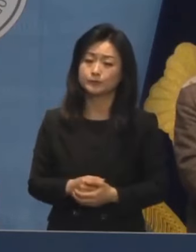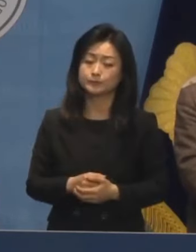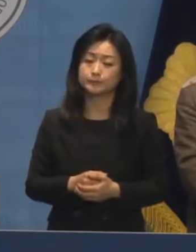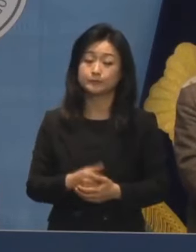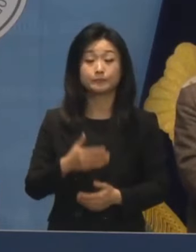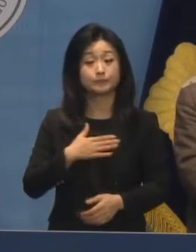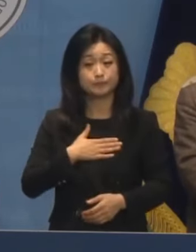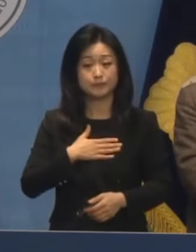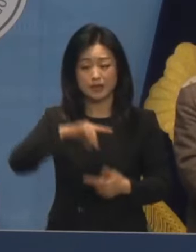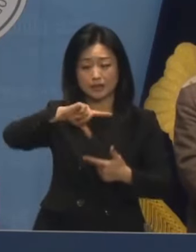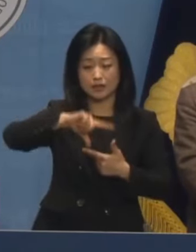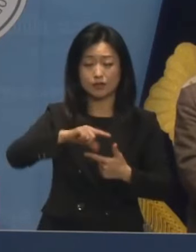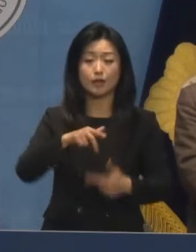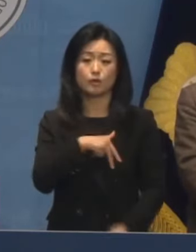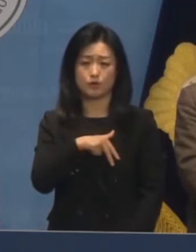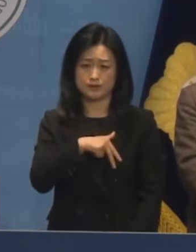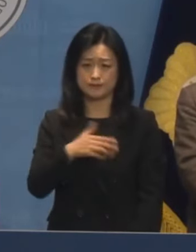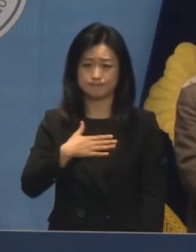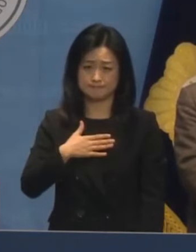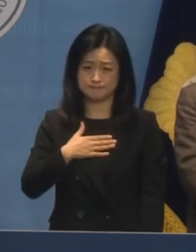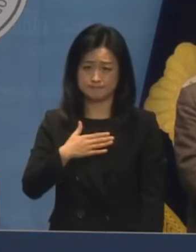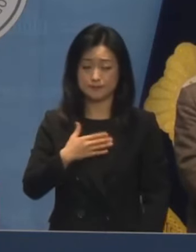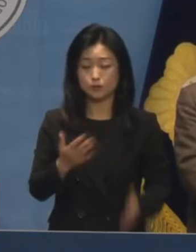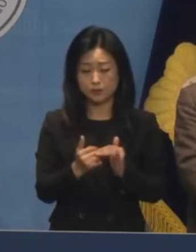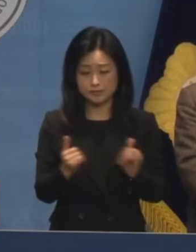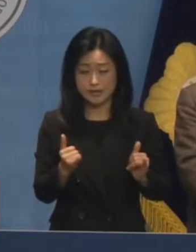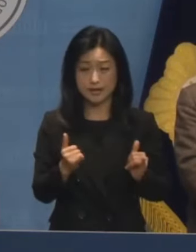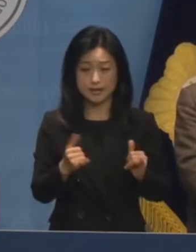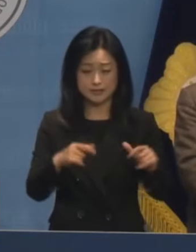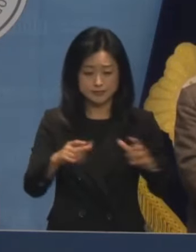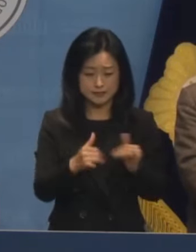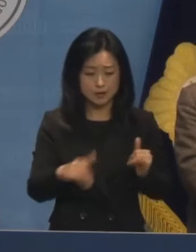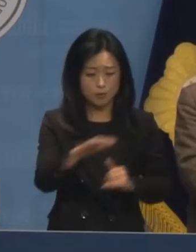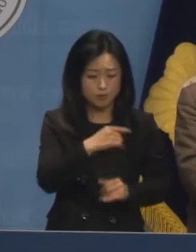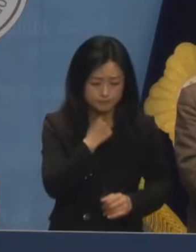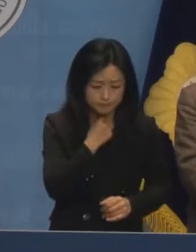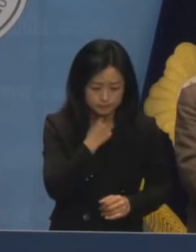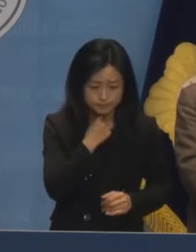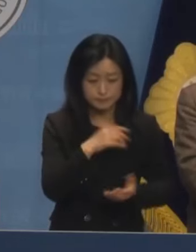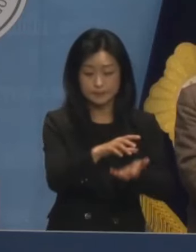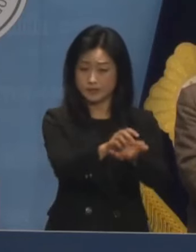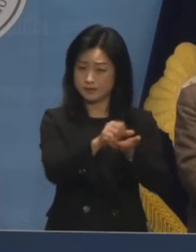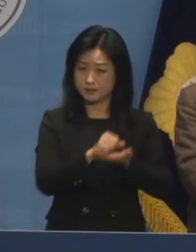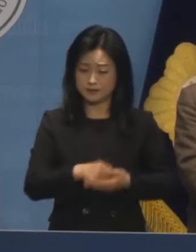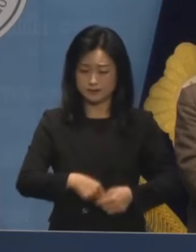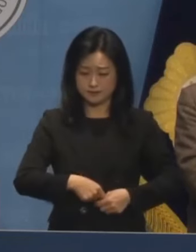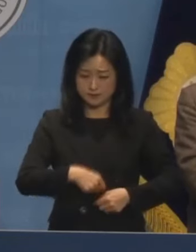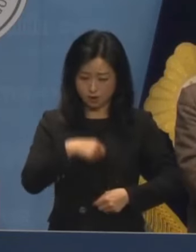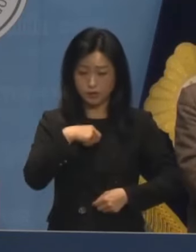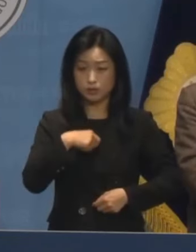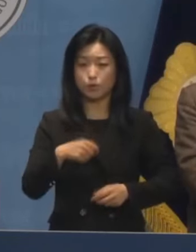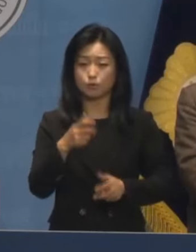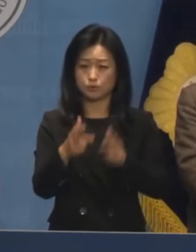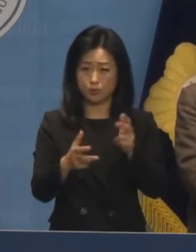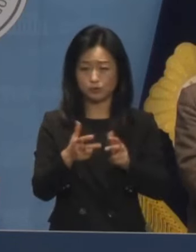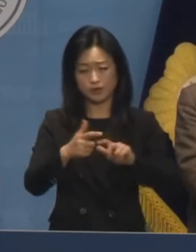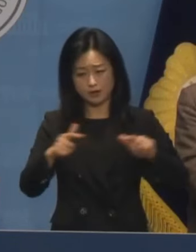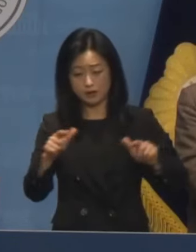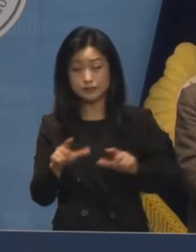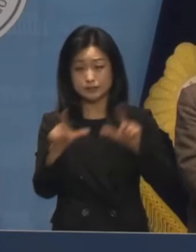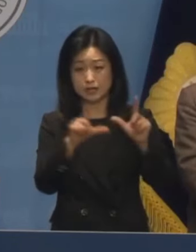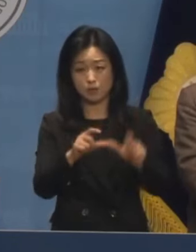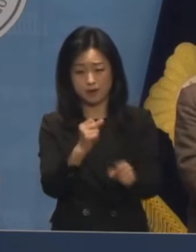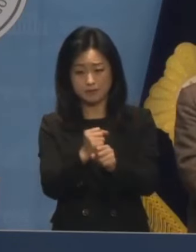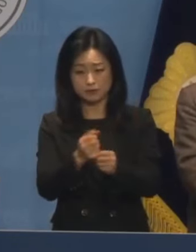저 역시 경남 출신 국회의원으로서 노동자들과 주민들의 목소리를 대변하고 정의로운 산업 생태계와 지속 가능한